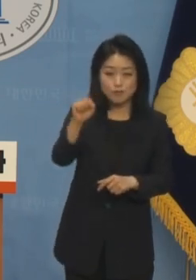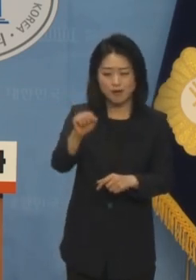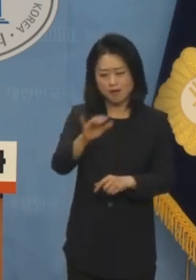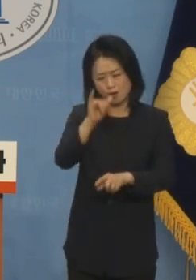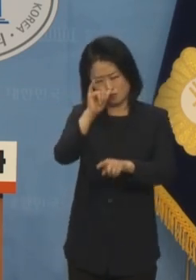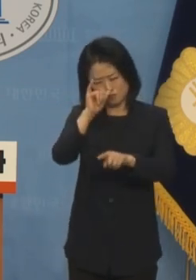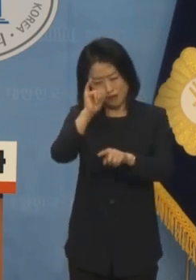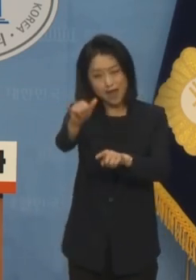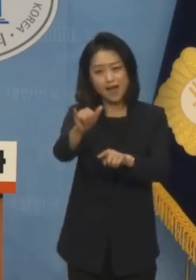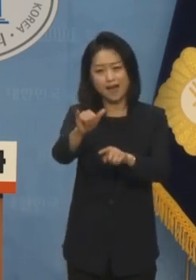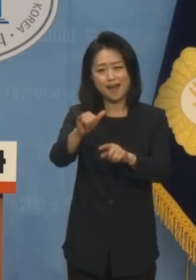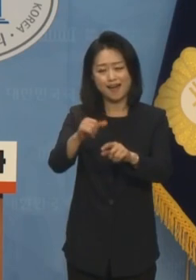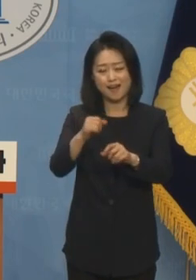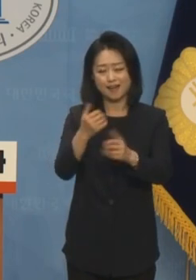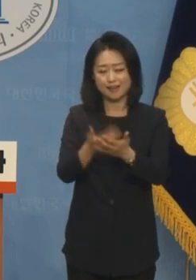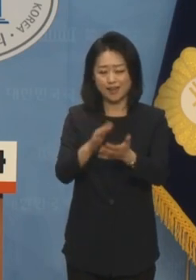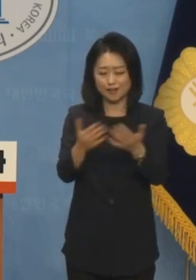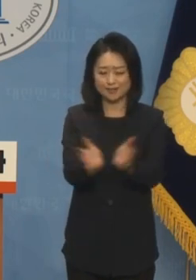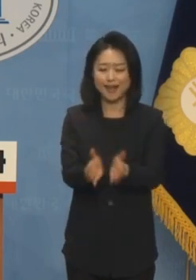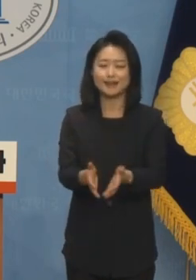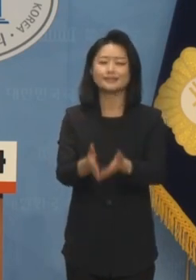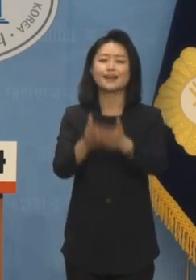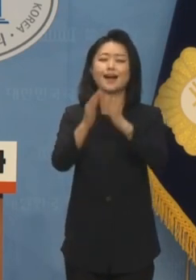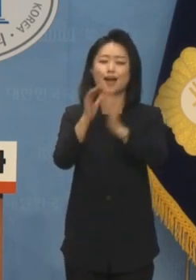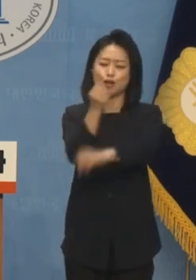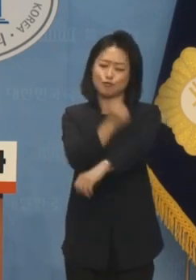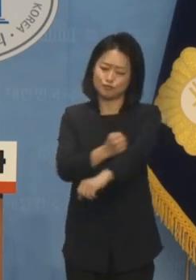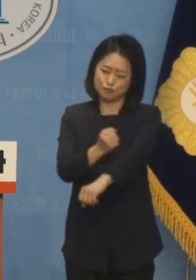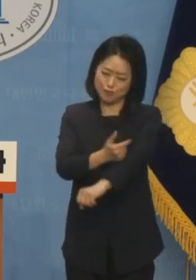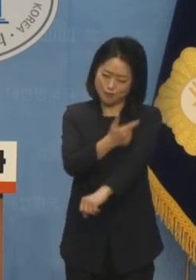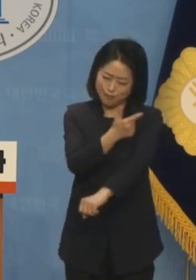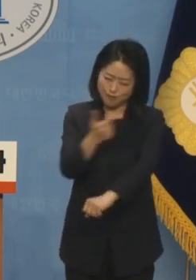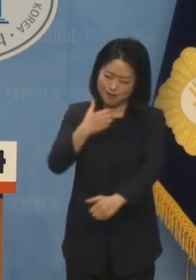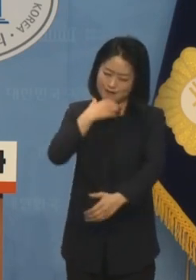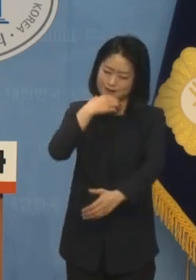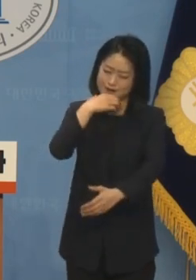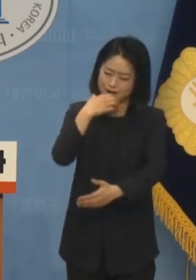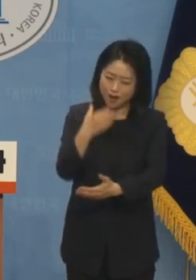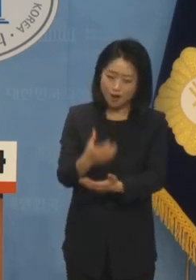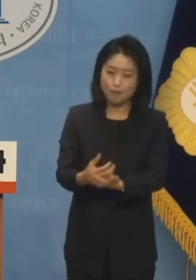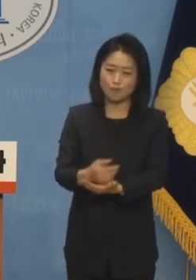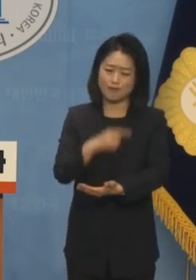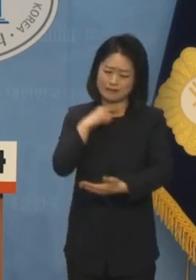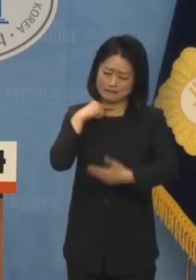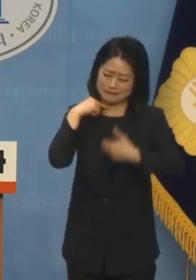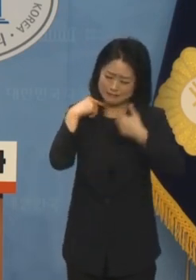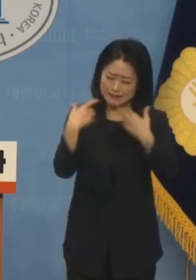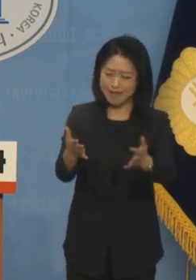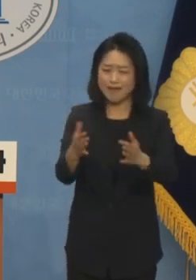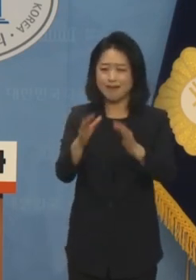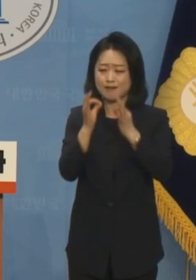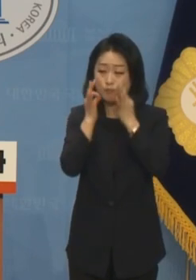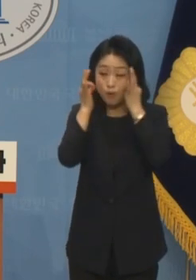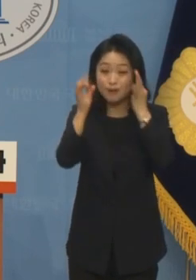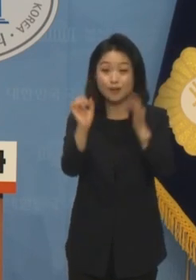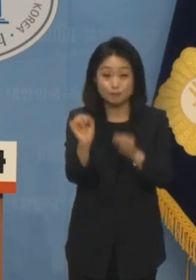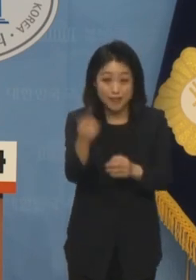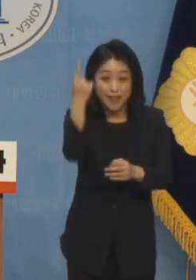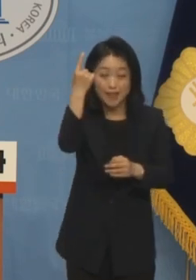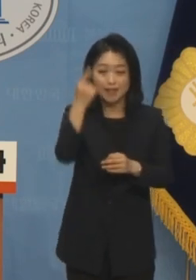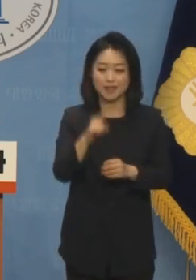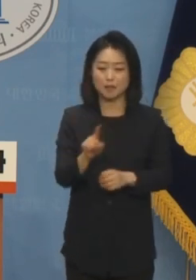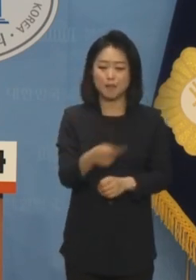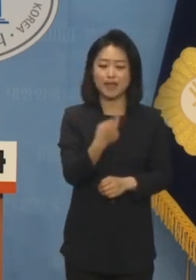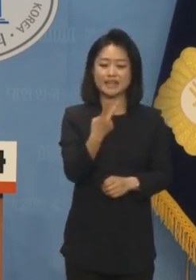창당 공신들이라고 생각합니다. 그분들의 감동 어린 희생과 열정 어린 투신이 있었기 때문에 102만